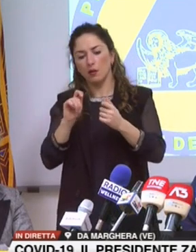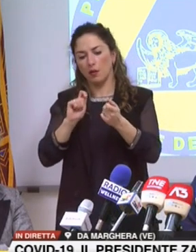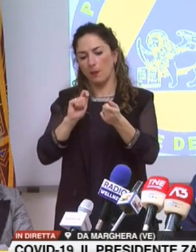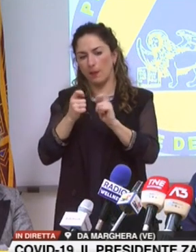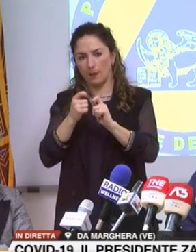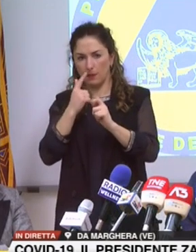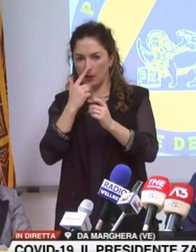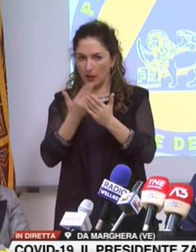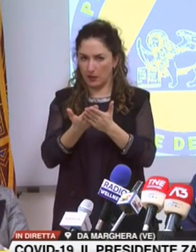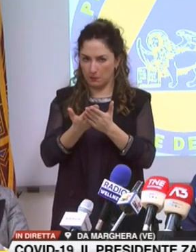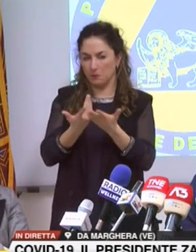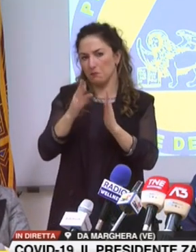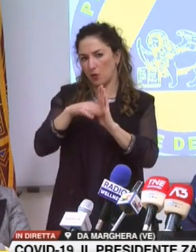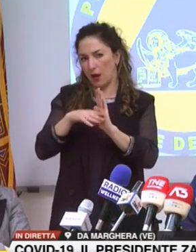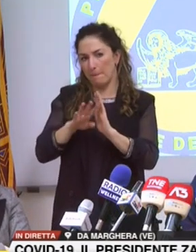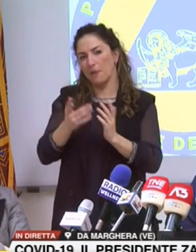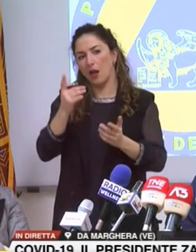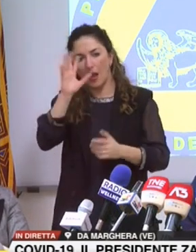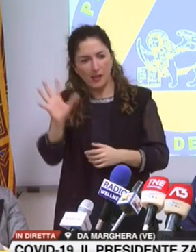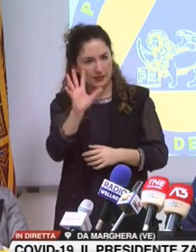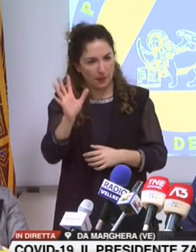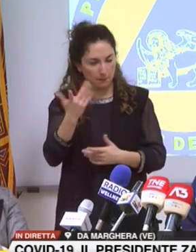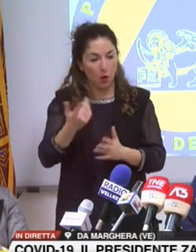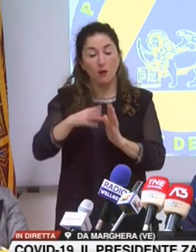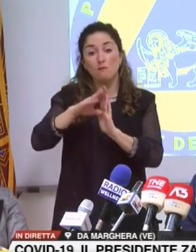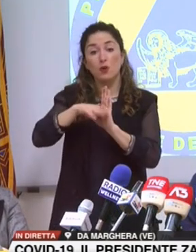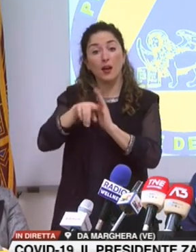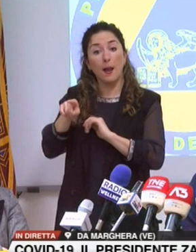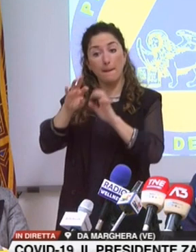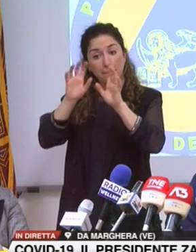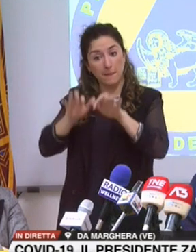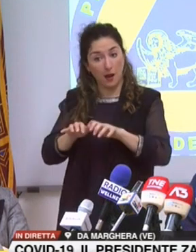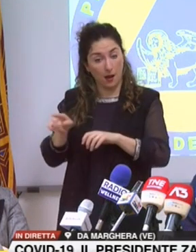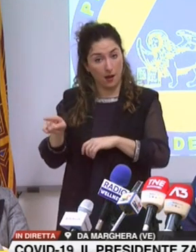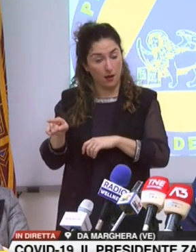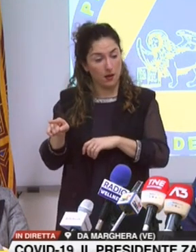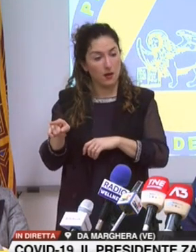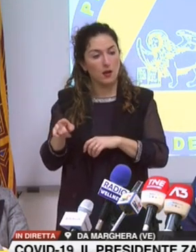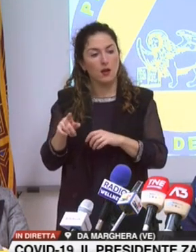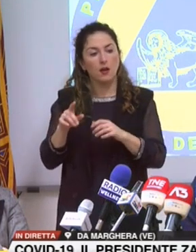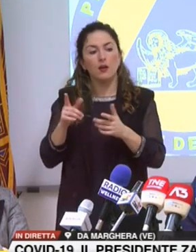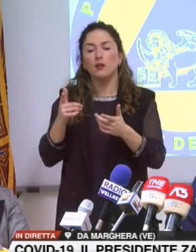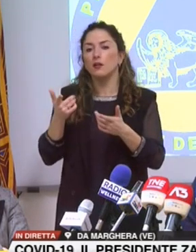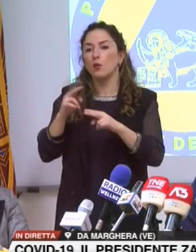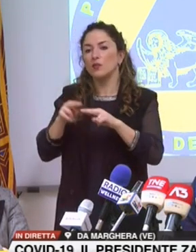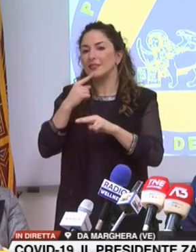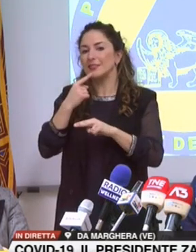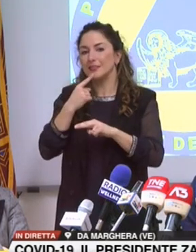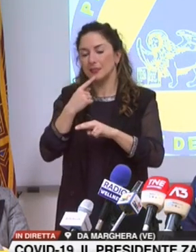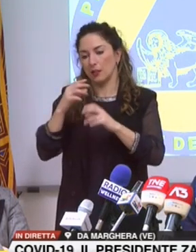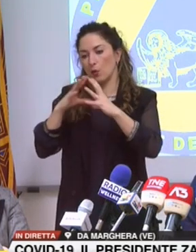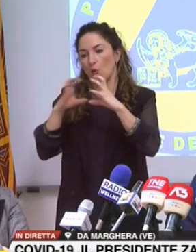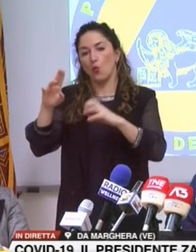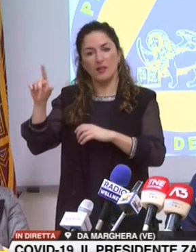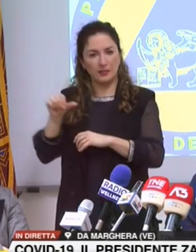questo software. Faccio un esempio: ovviamente questo era un software in uso ai servizi di igiene e sanità pubblica, quindi delle aziende